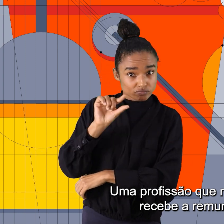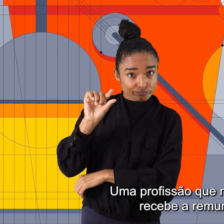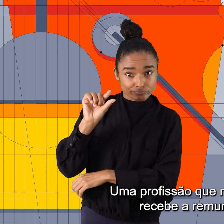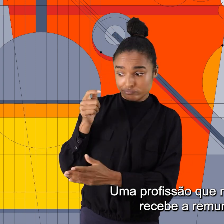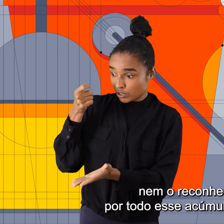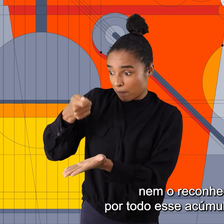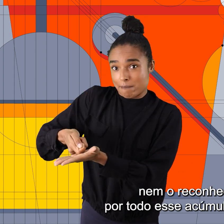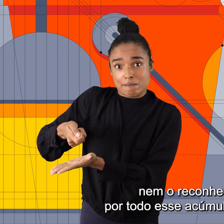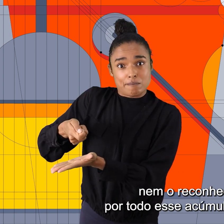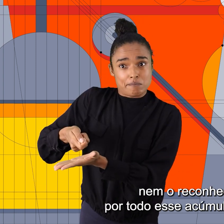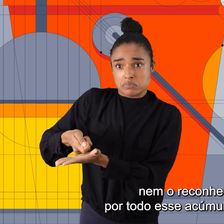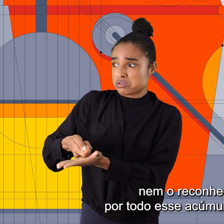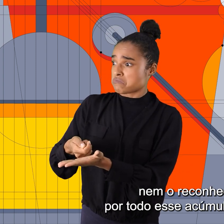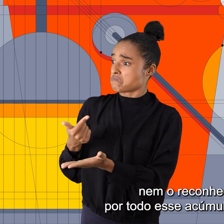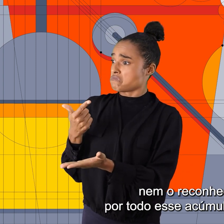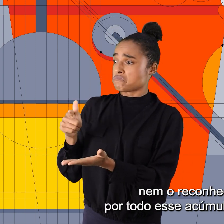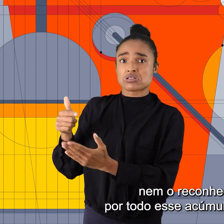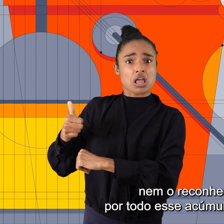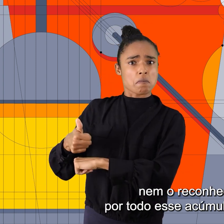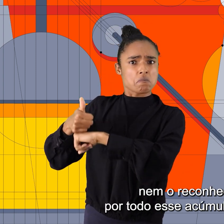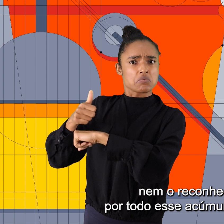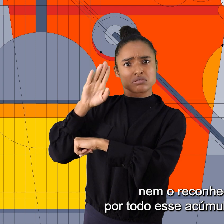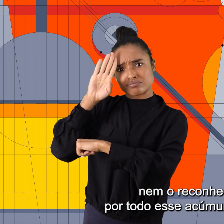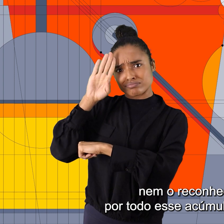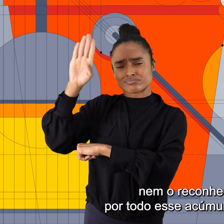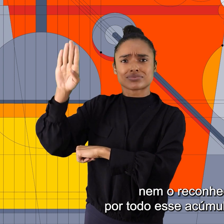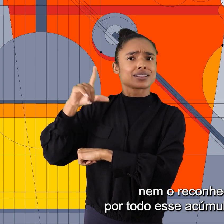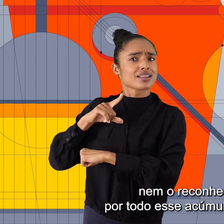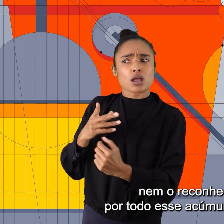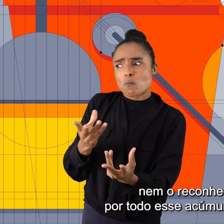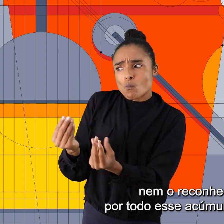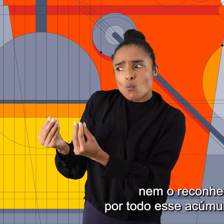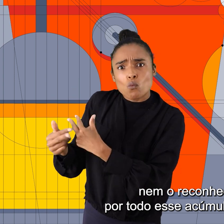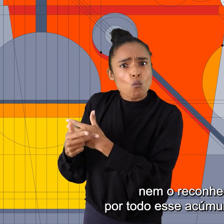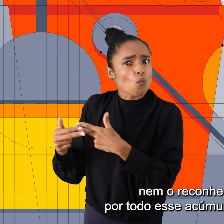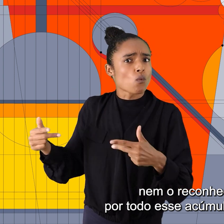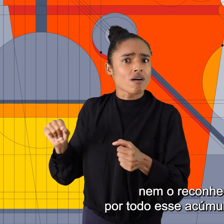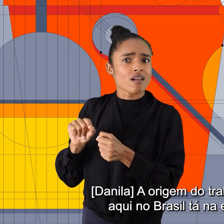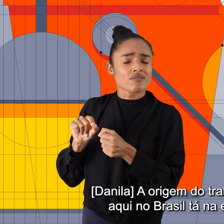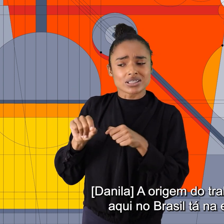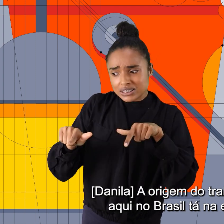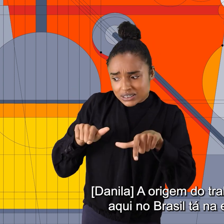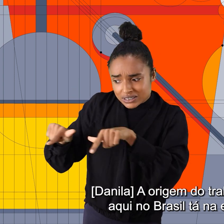remuneração, nem o reconhecimento por todo esse acúmulo de funções. A origem do